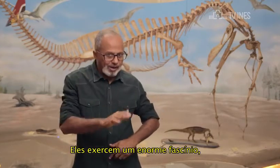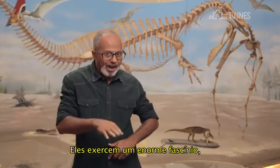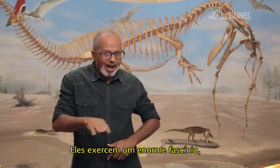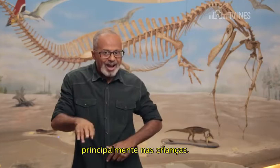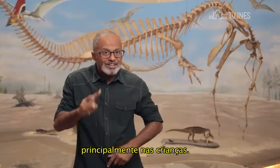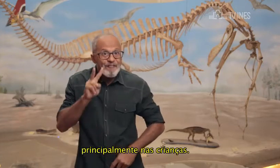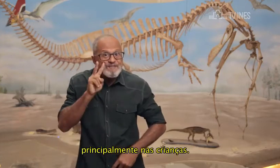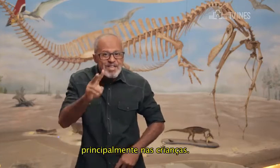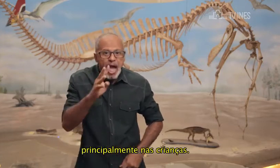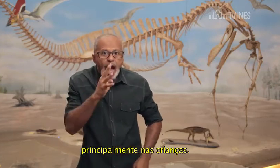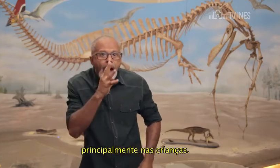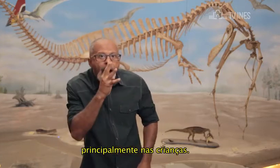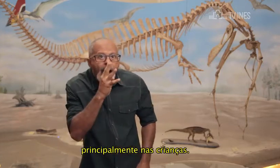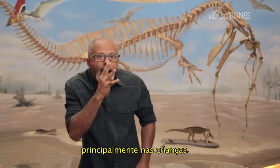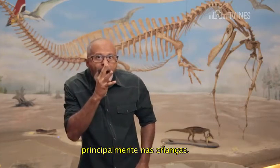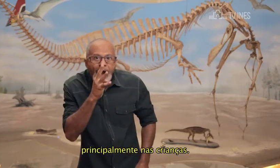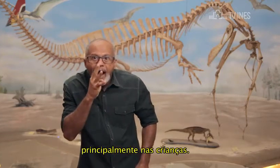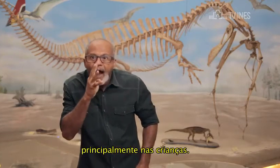Principalmente nas crianças.